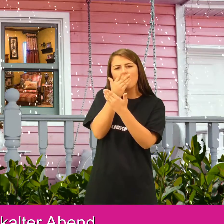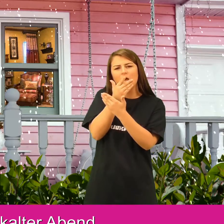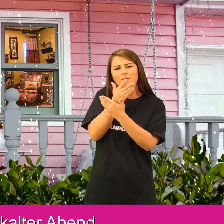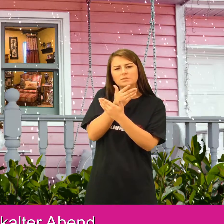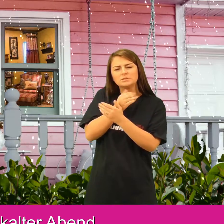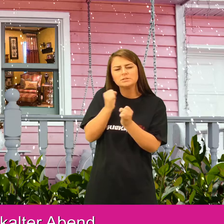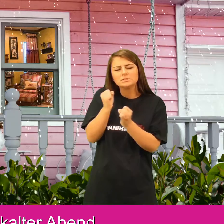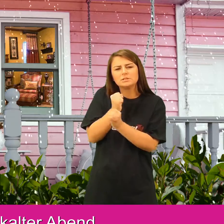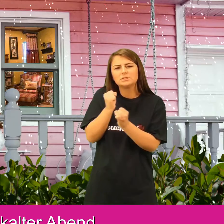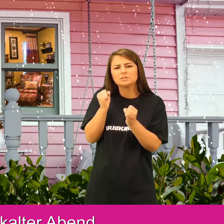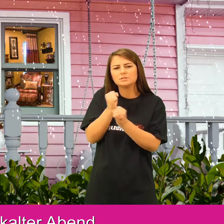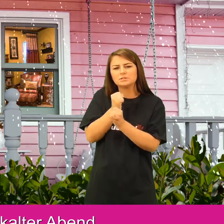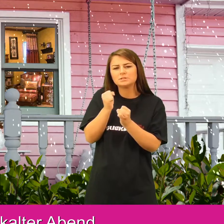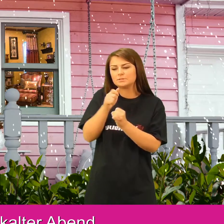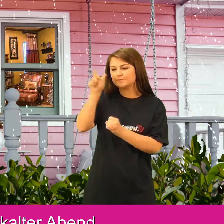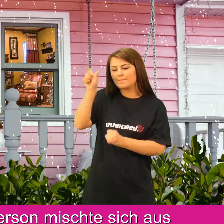Es war ein sehr kalter Abend.